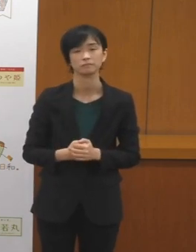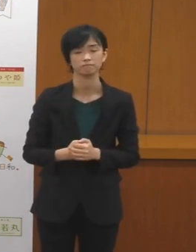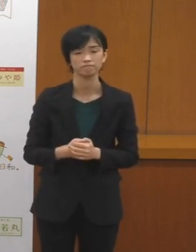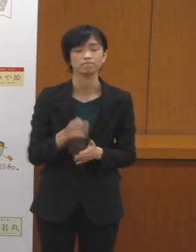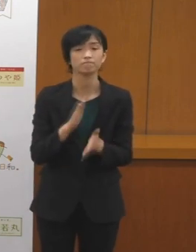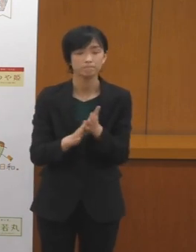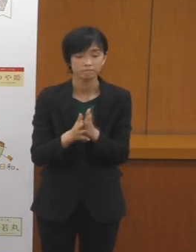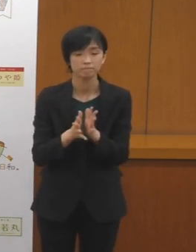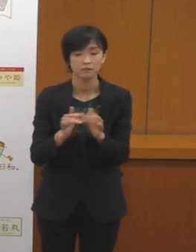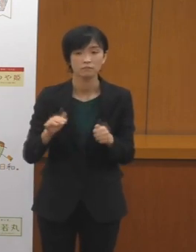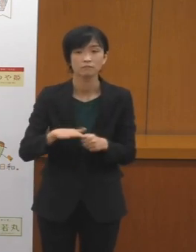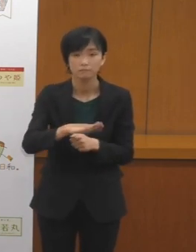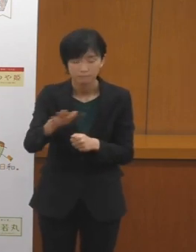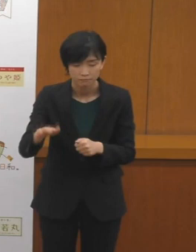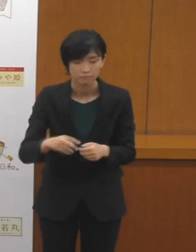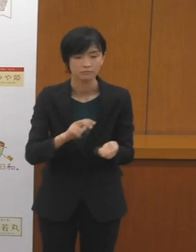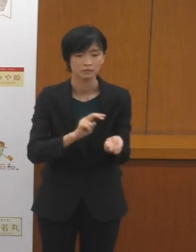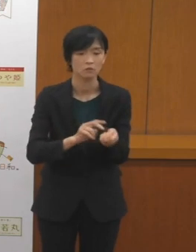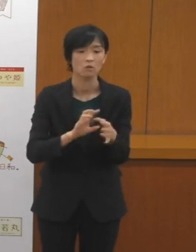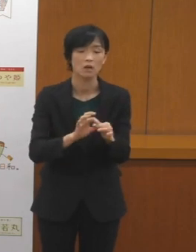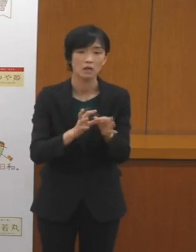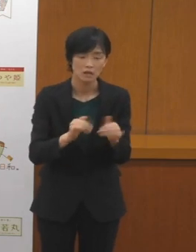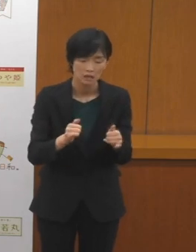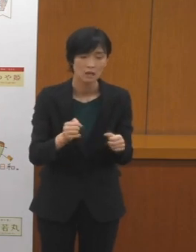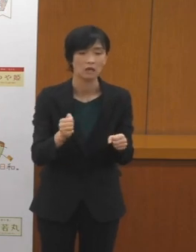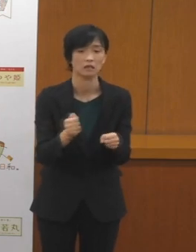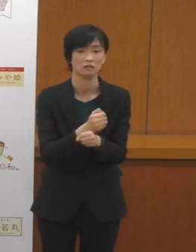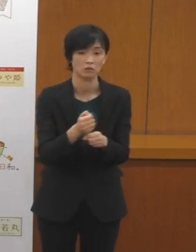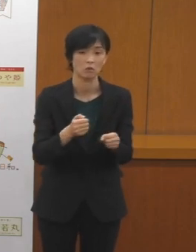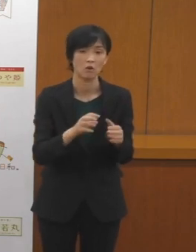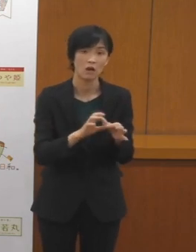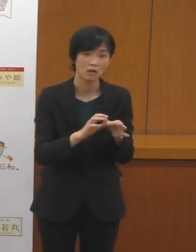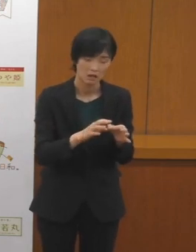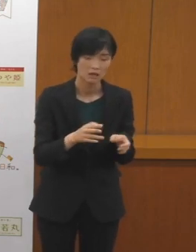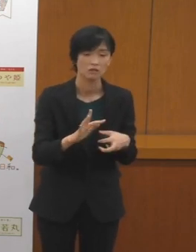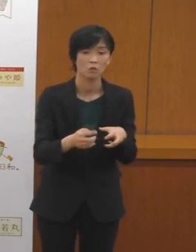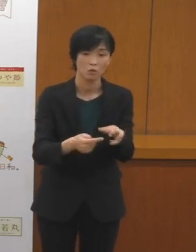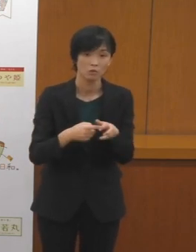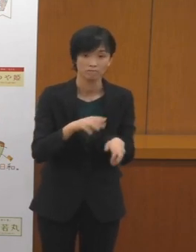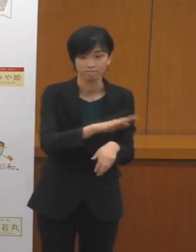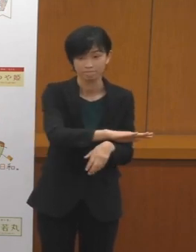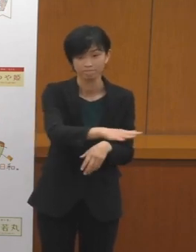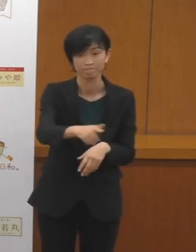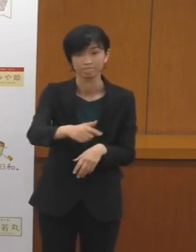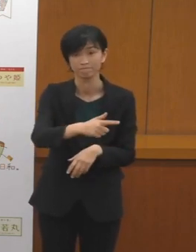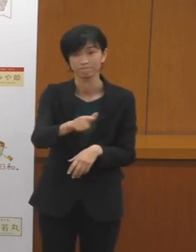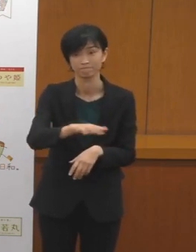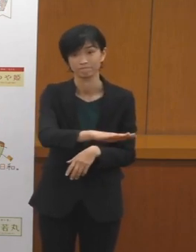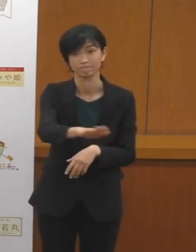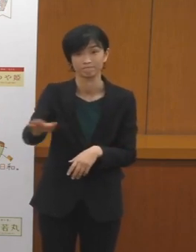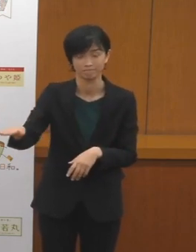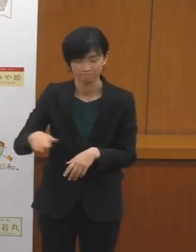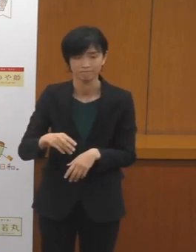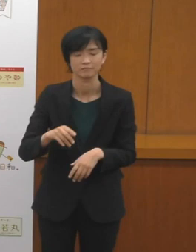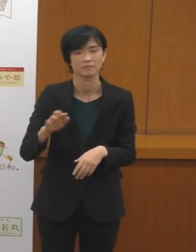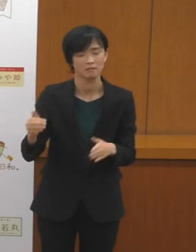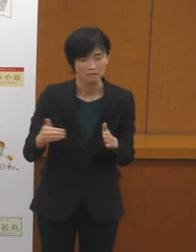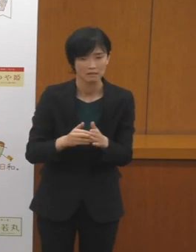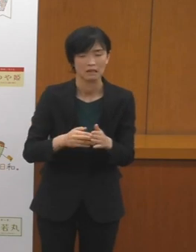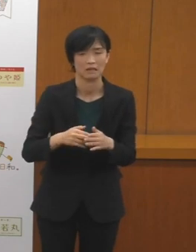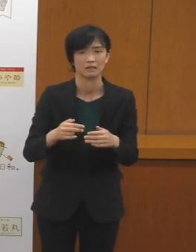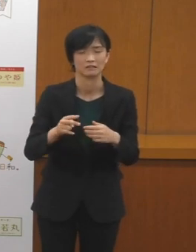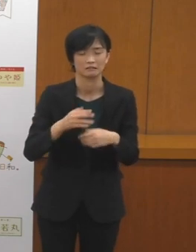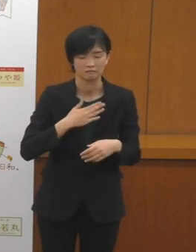皆様医療従事者事業者の皆様そして市町村など関係者の皆様のご理解と